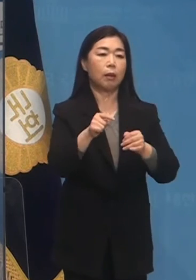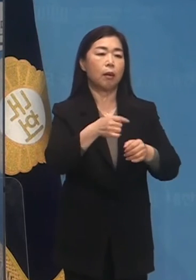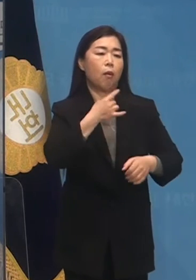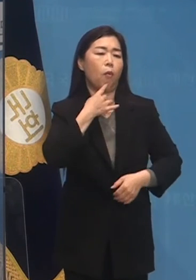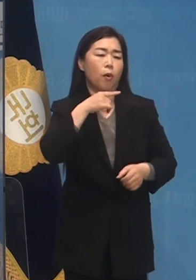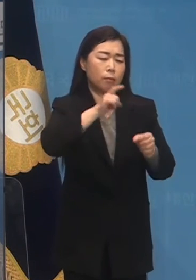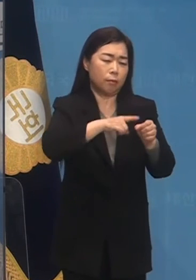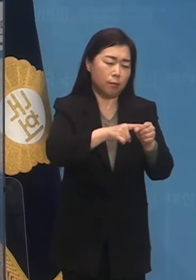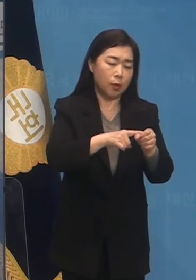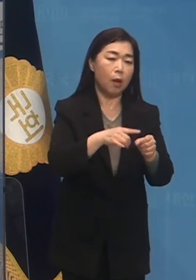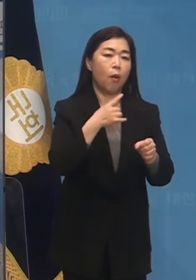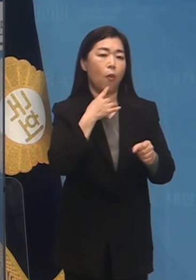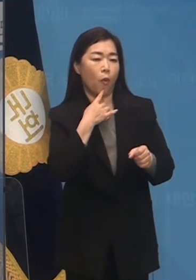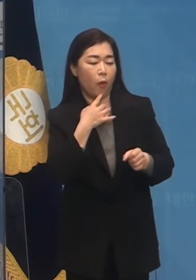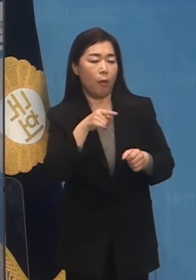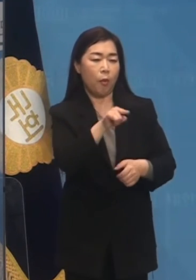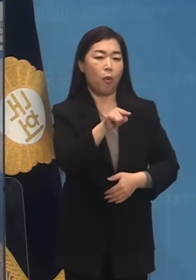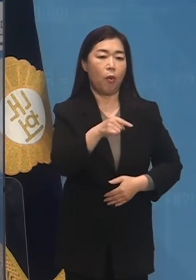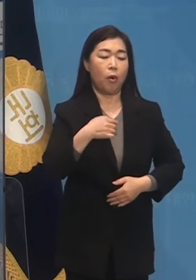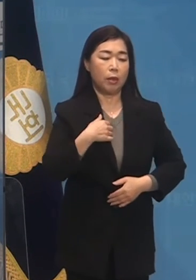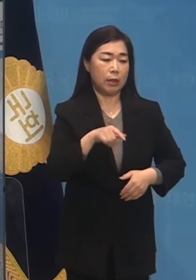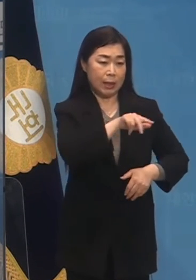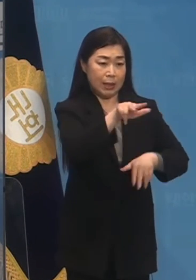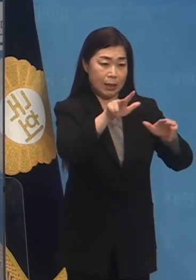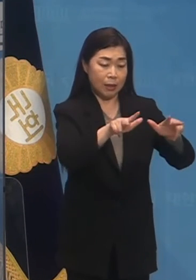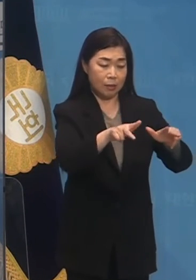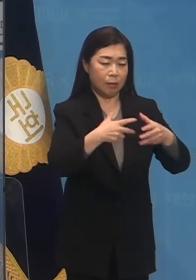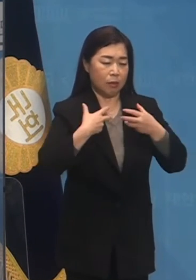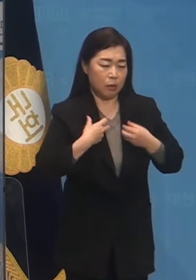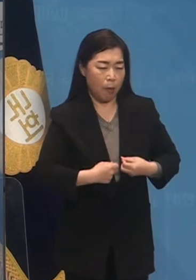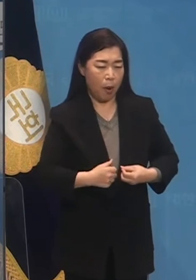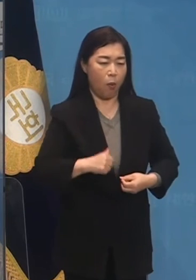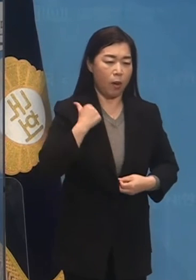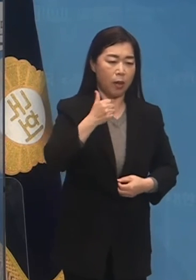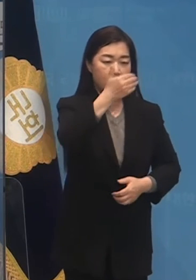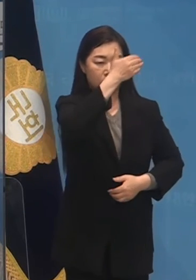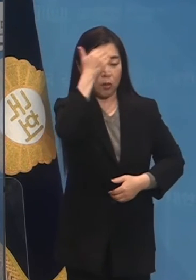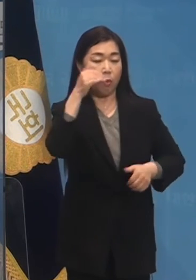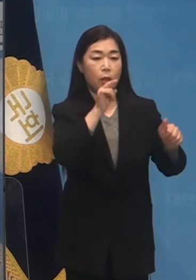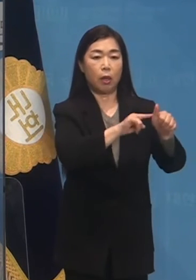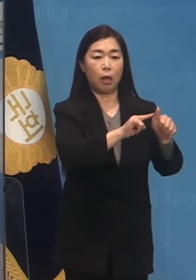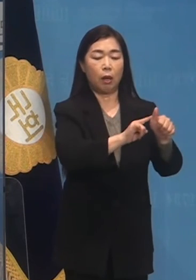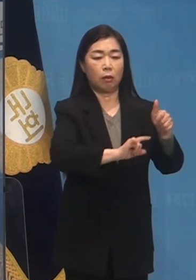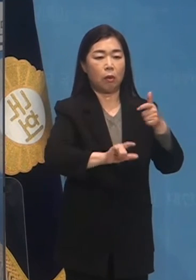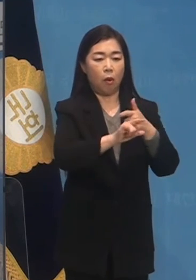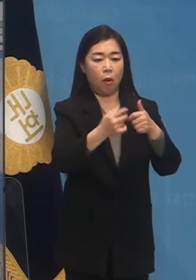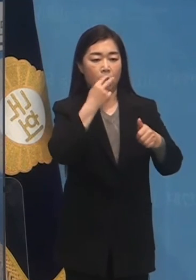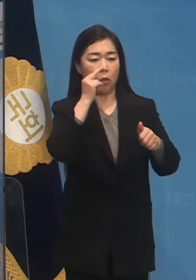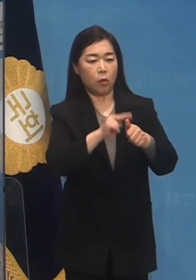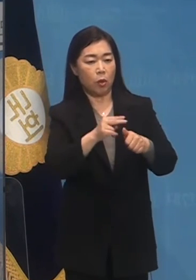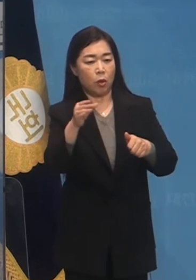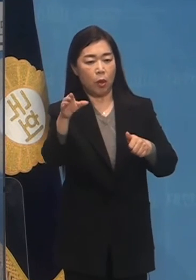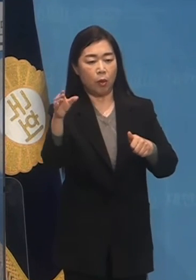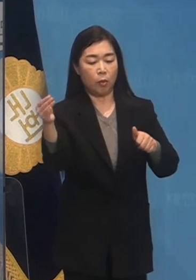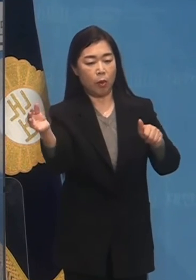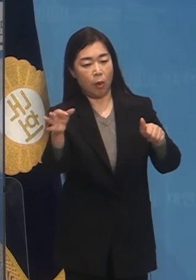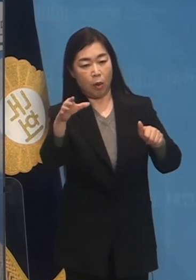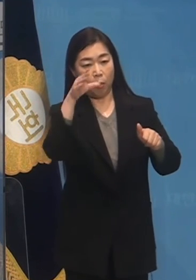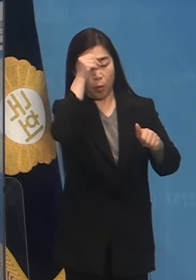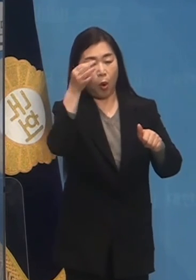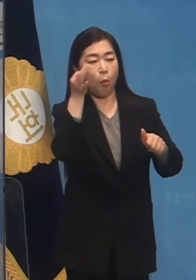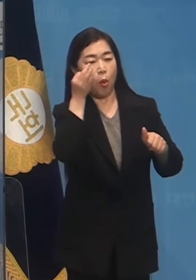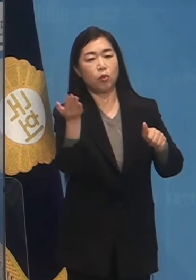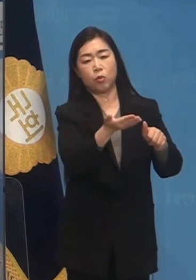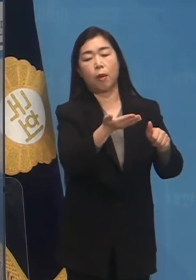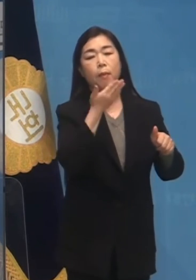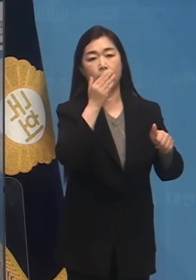땅에 절망하고 분노하는 젊은이들에게 창조와 도전의 용광로가 되어 활활 타오를 것입니다. 가슴